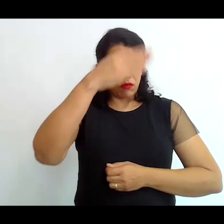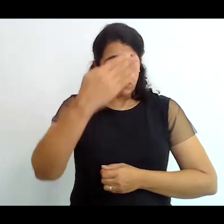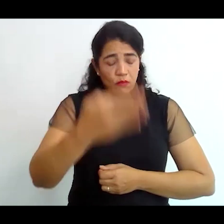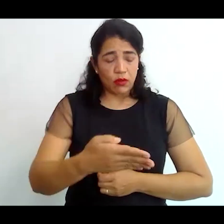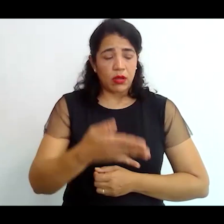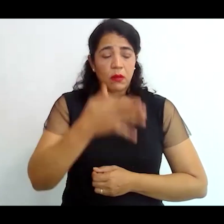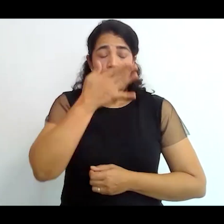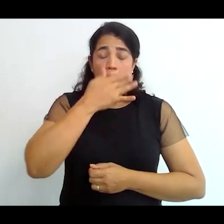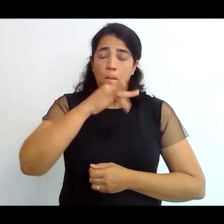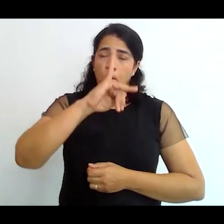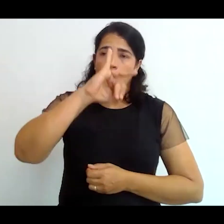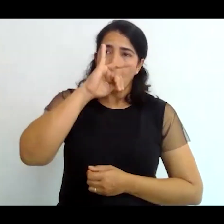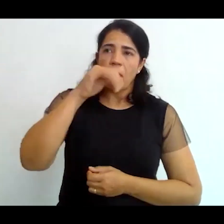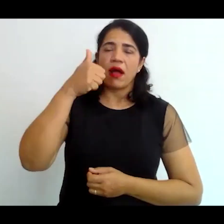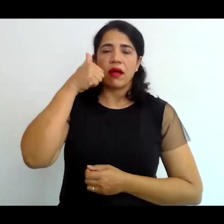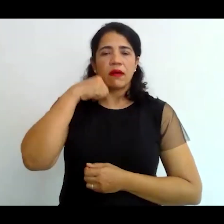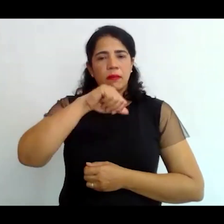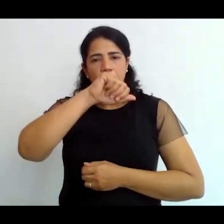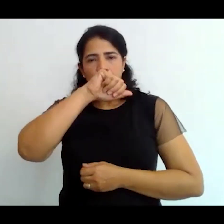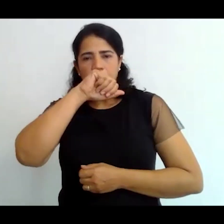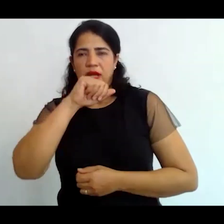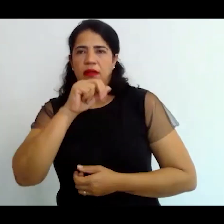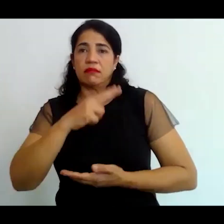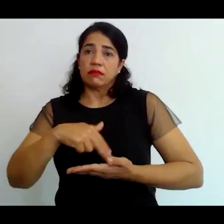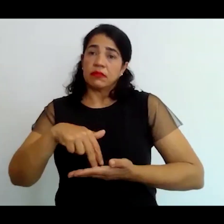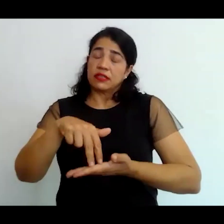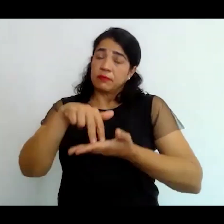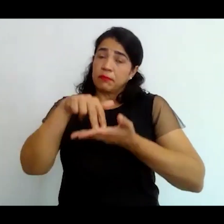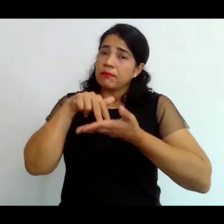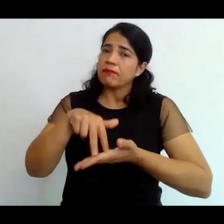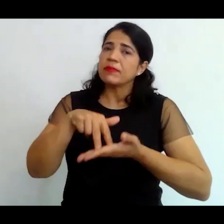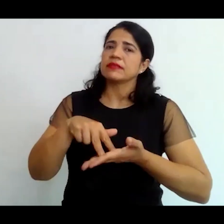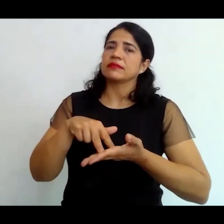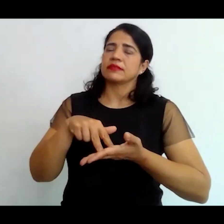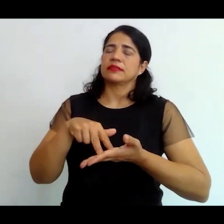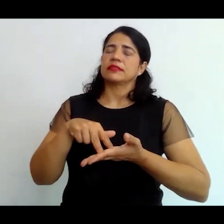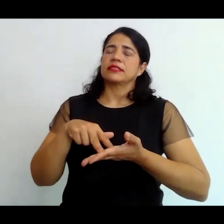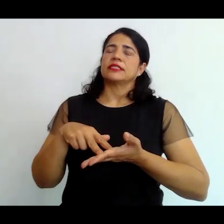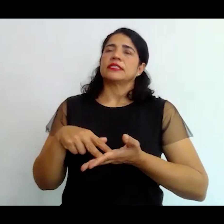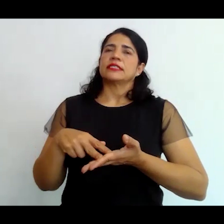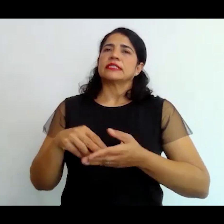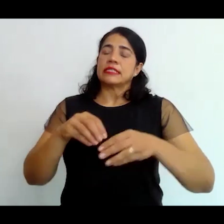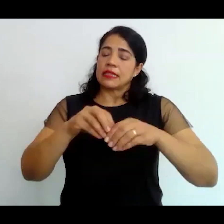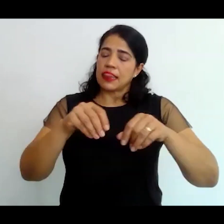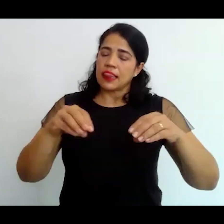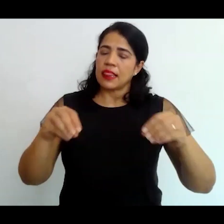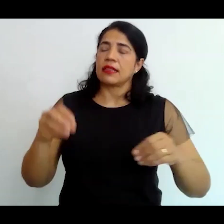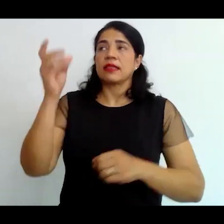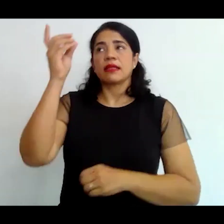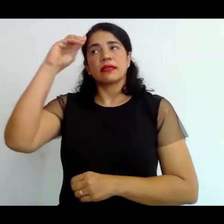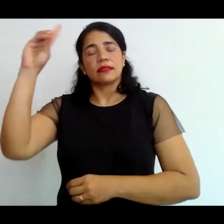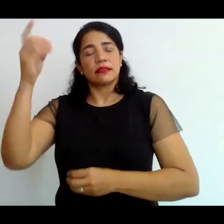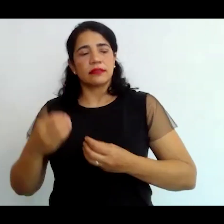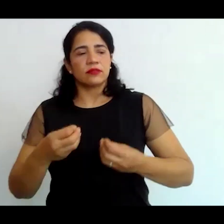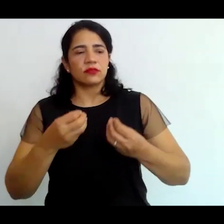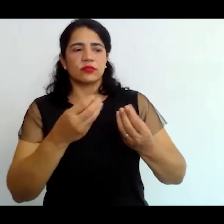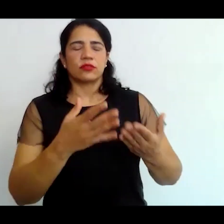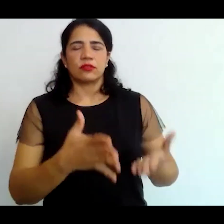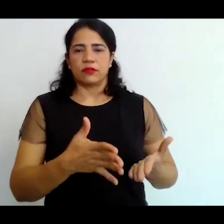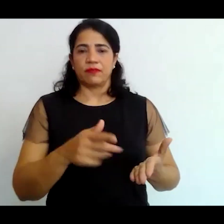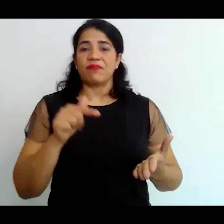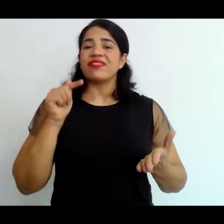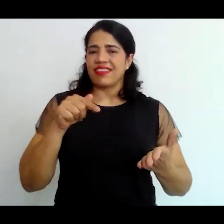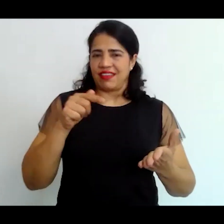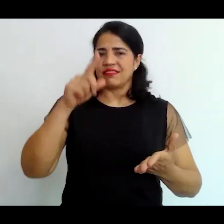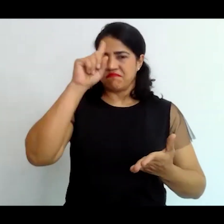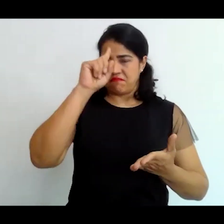dá, e também para que te vá bem, Deuteronômio 5:16. Esse mandamento faz parte da primeira tábua dos